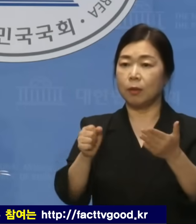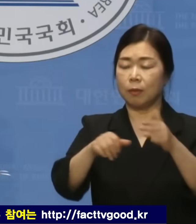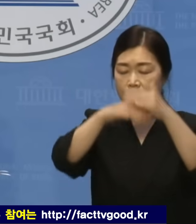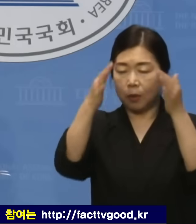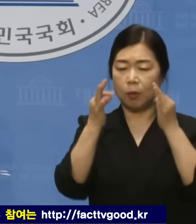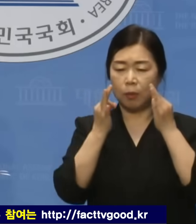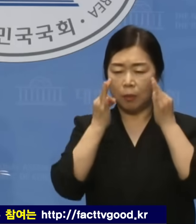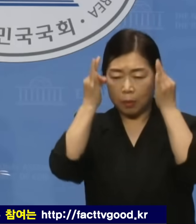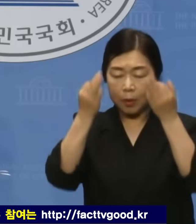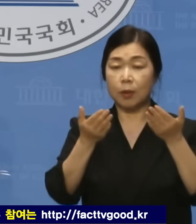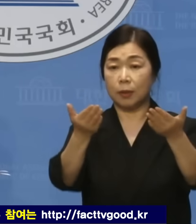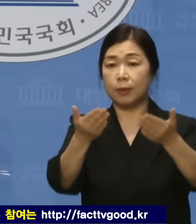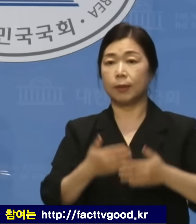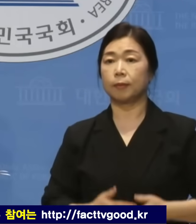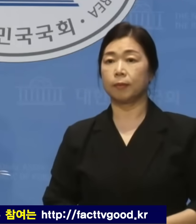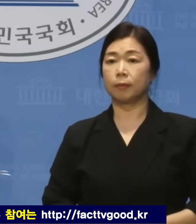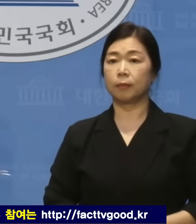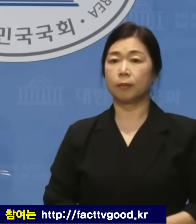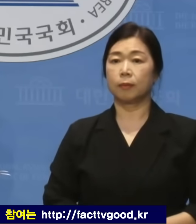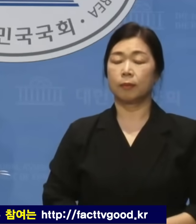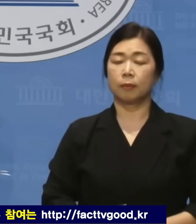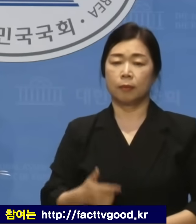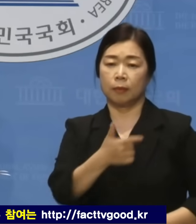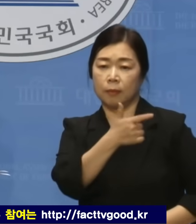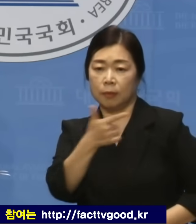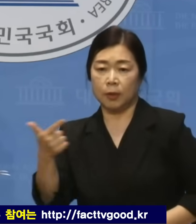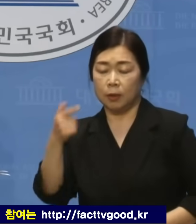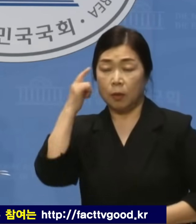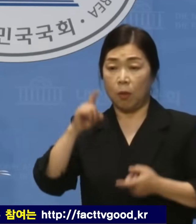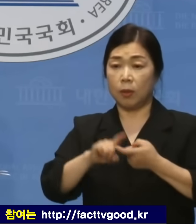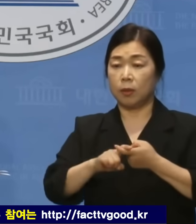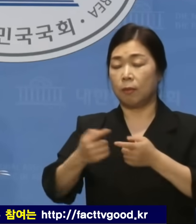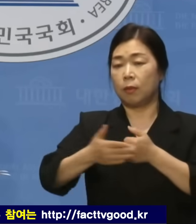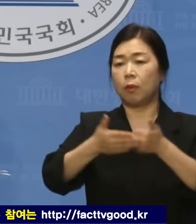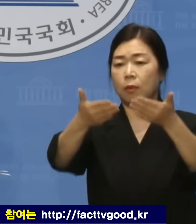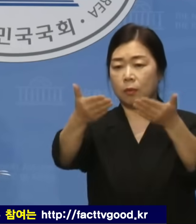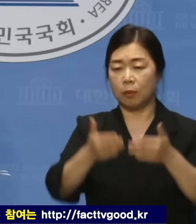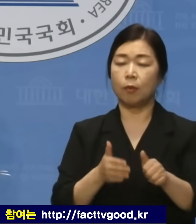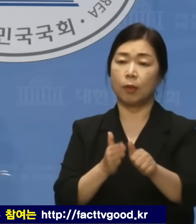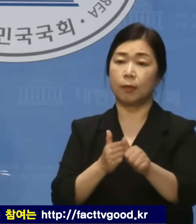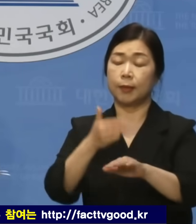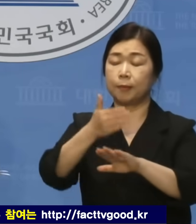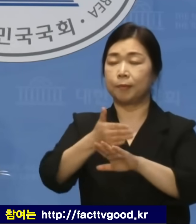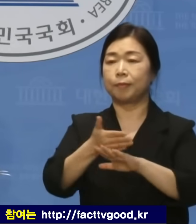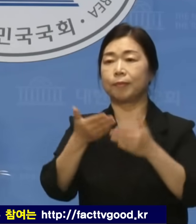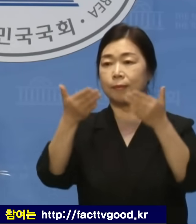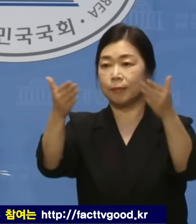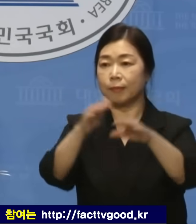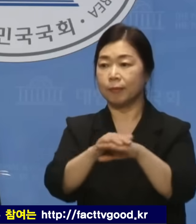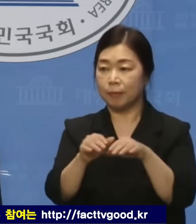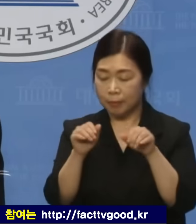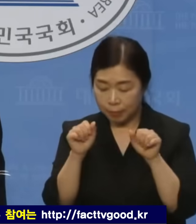노력을 다하겠습니다. 큰 관심과 성원을 부탁드립니다. 감사합니다.